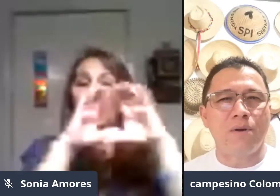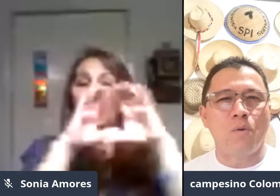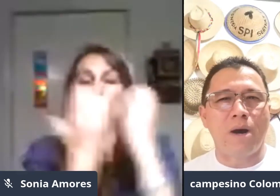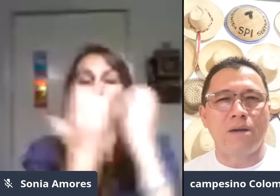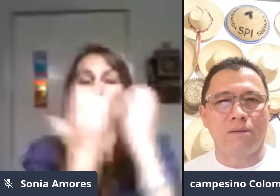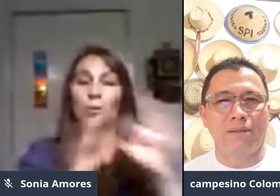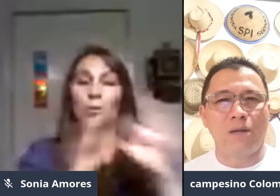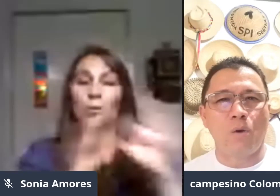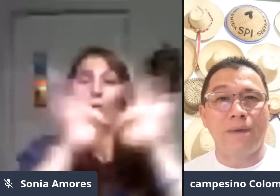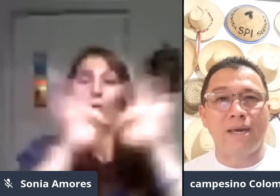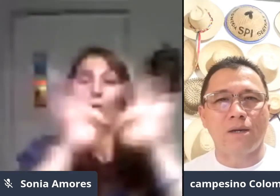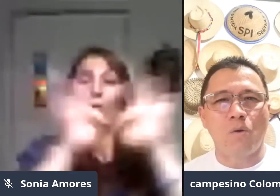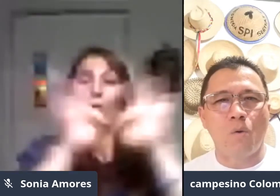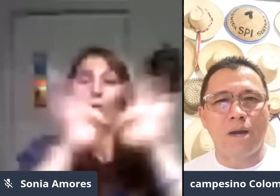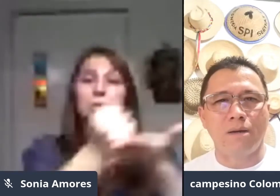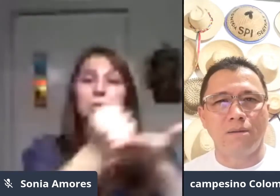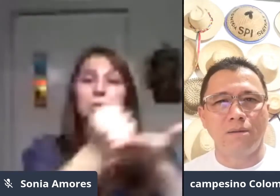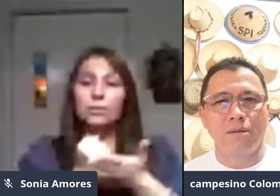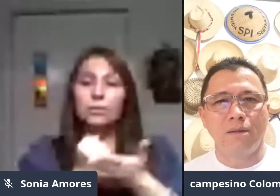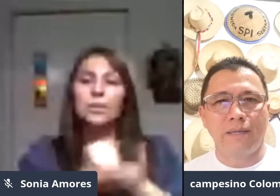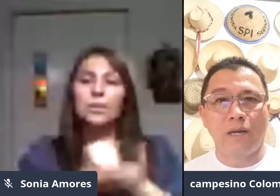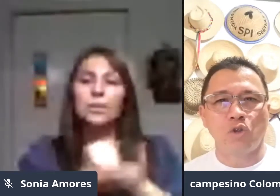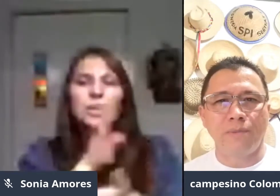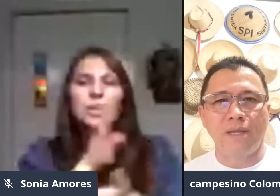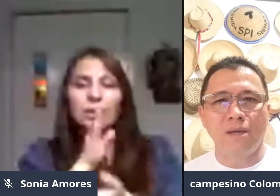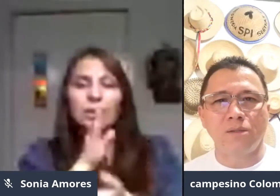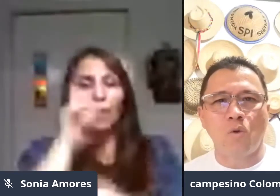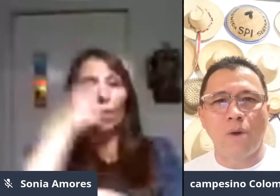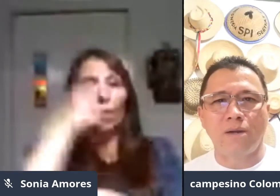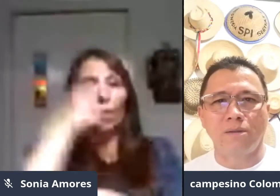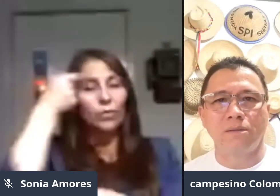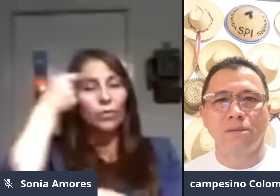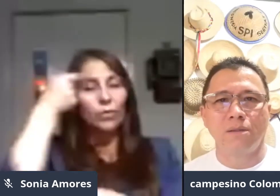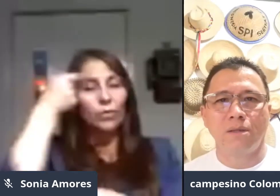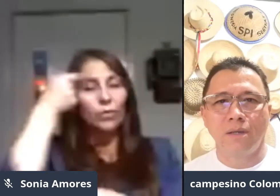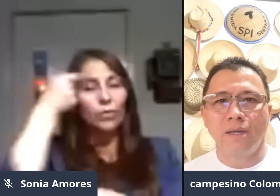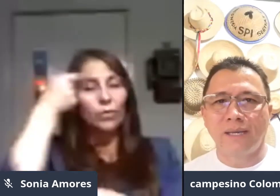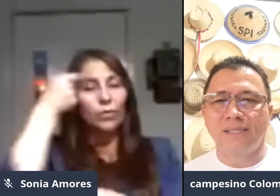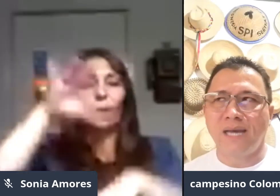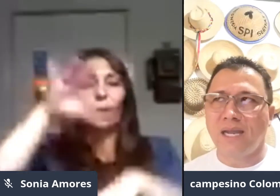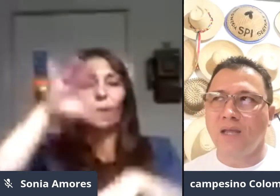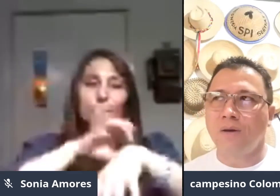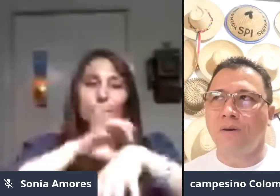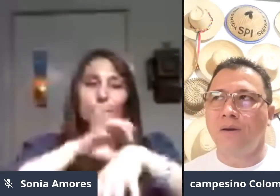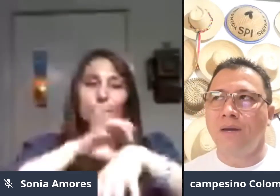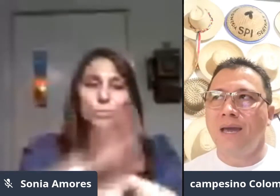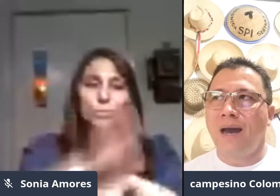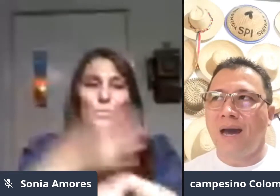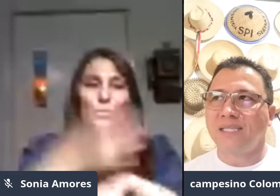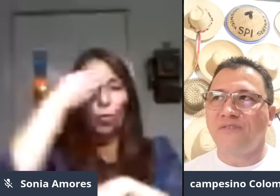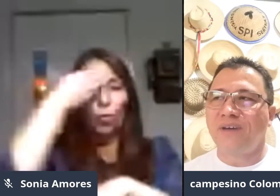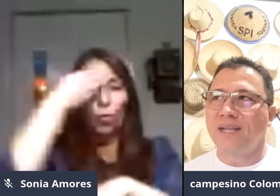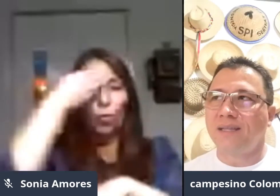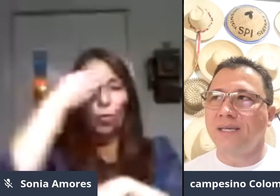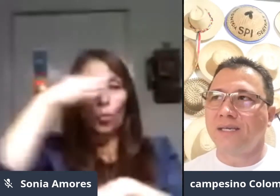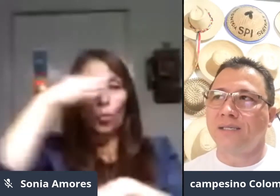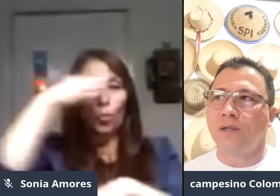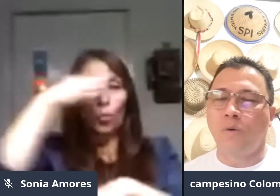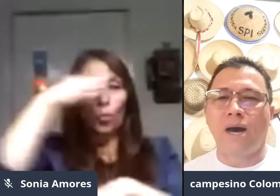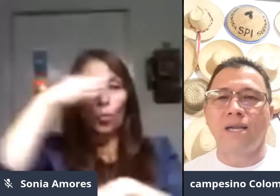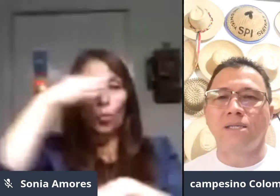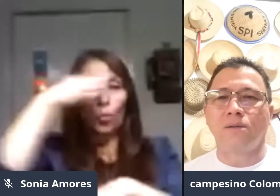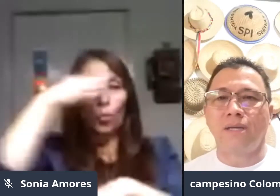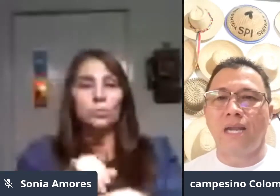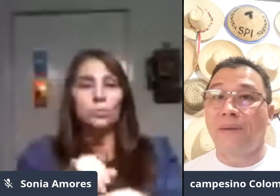del pueblo cubano, del gobierno cubano, de los médicos cubanos, que se han ido a los